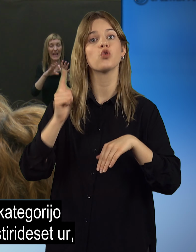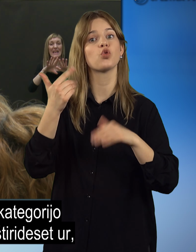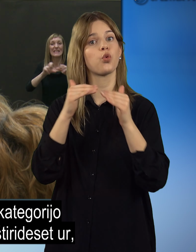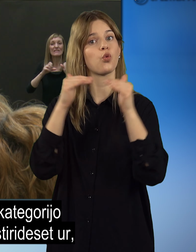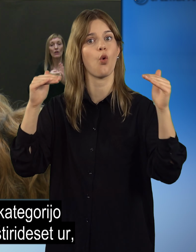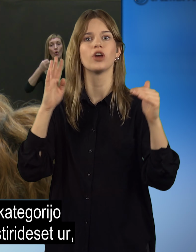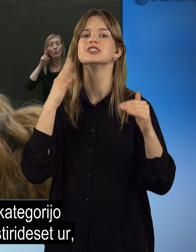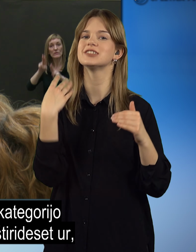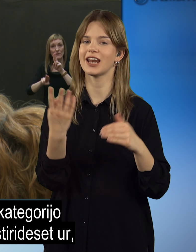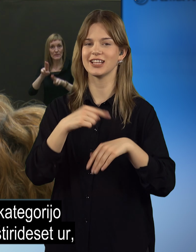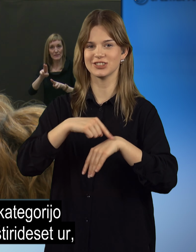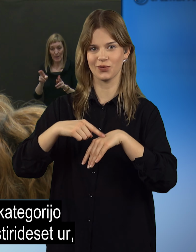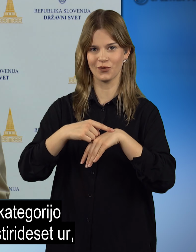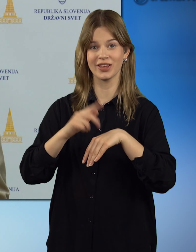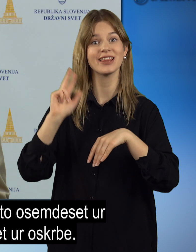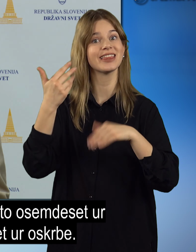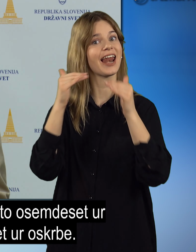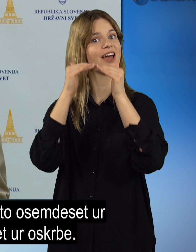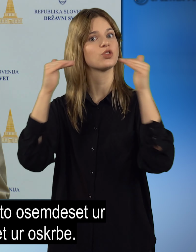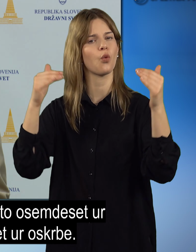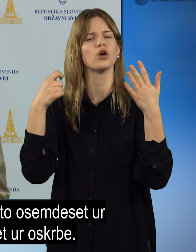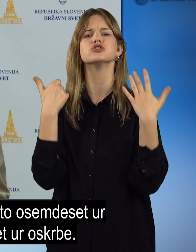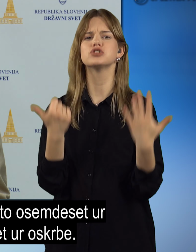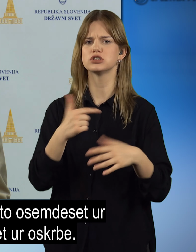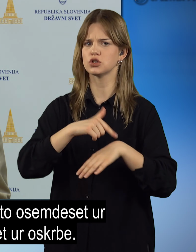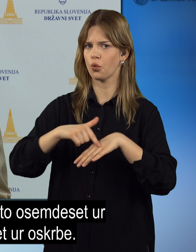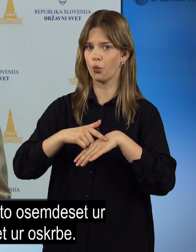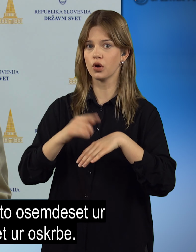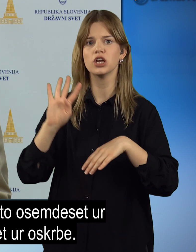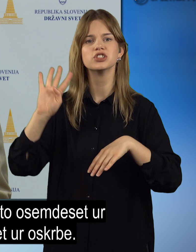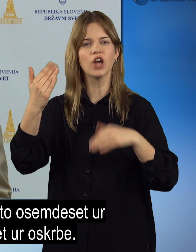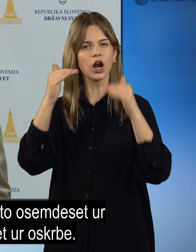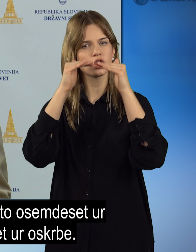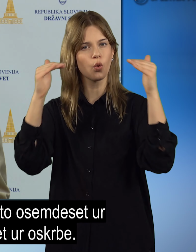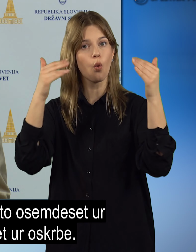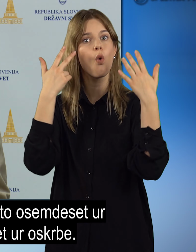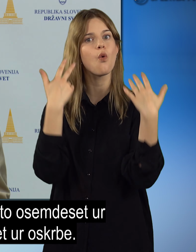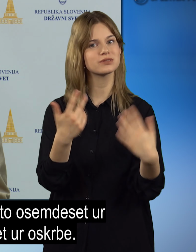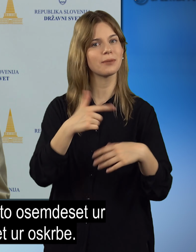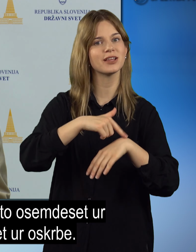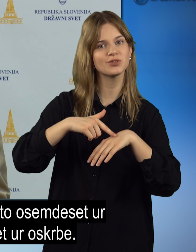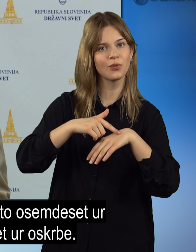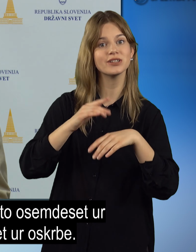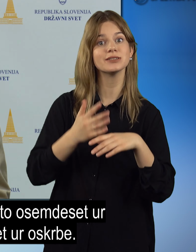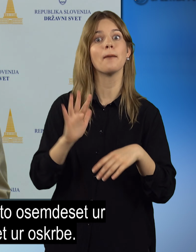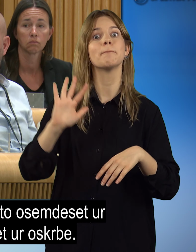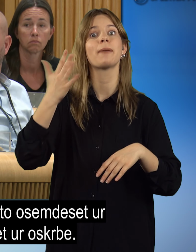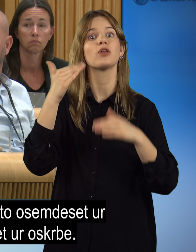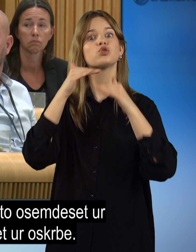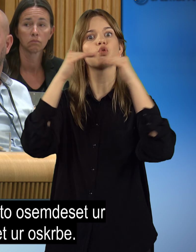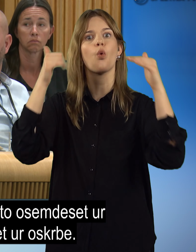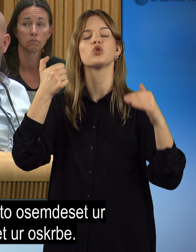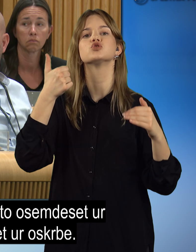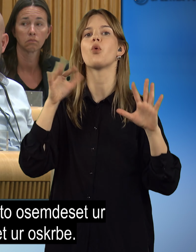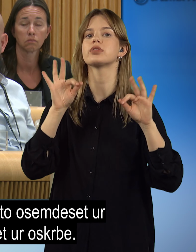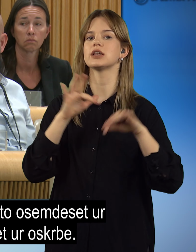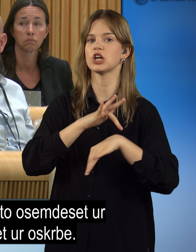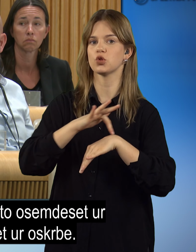drugo 40 ur, tretjo 60 ur, četrto 80 ur in za peto 110